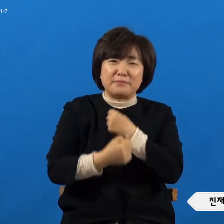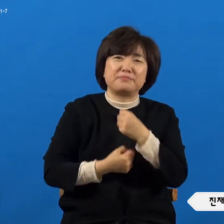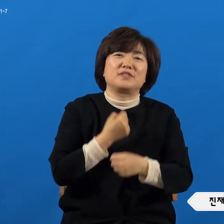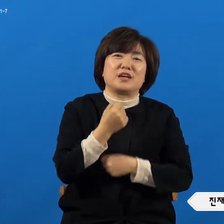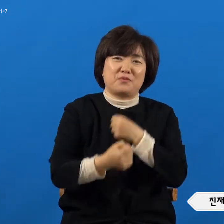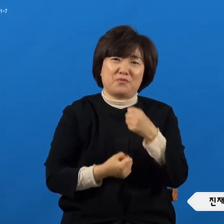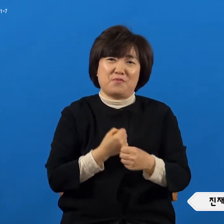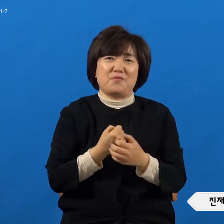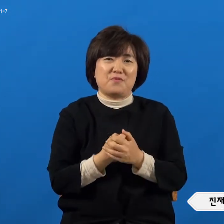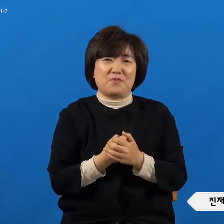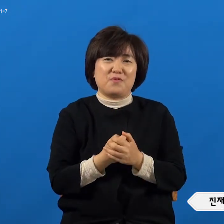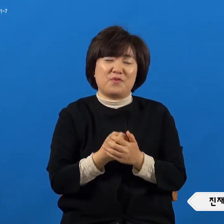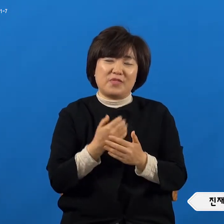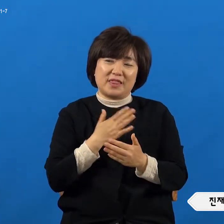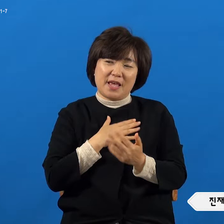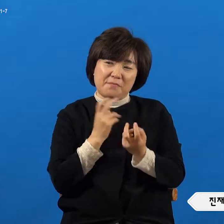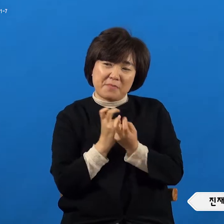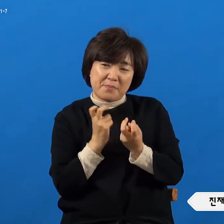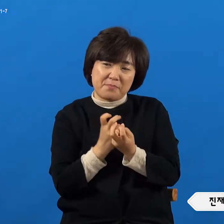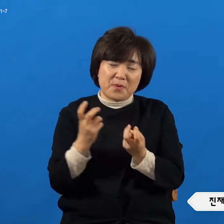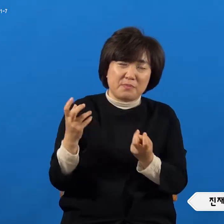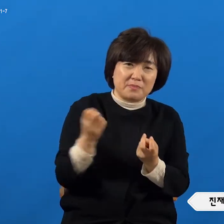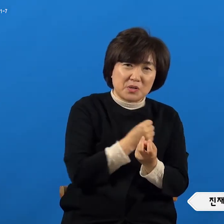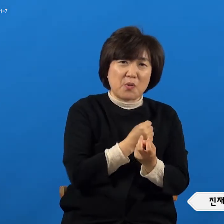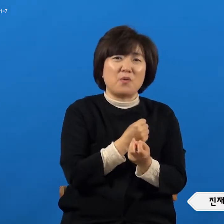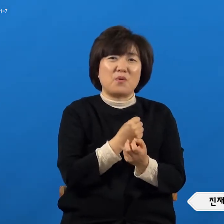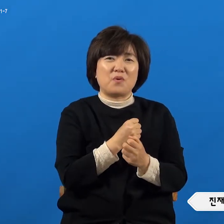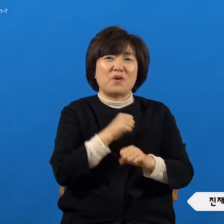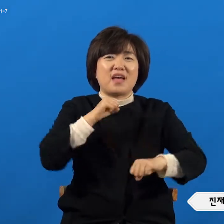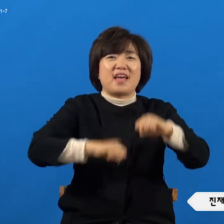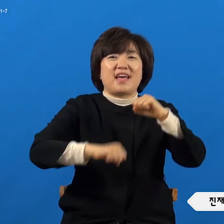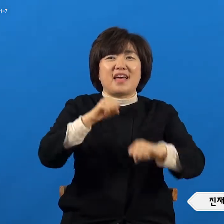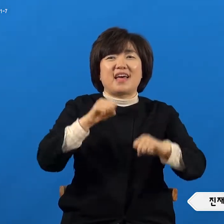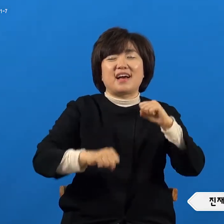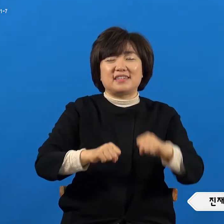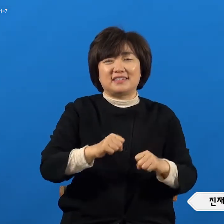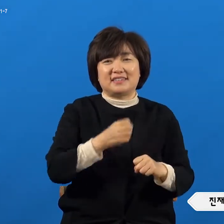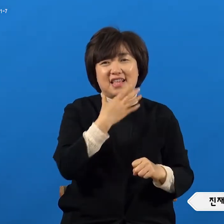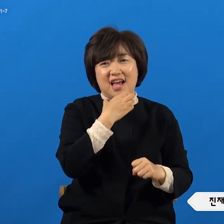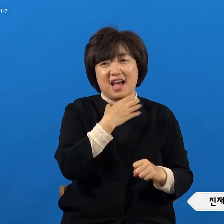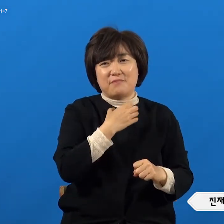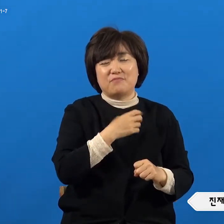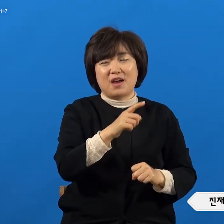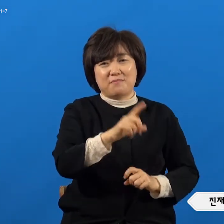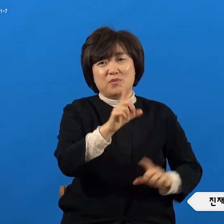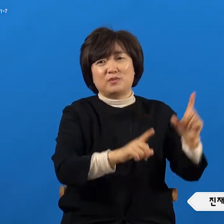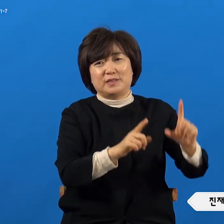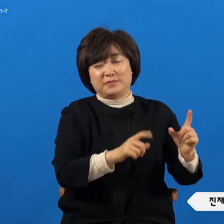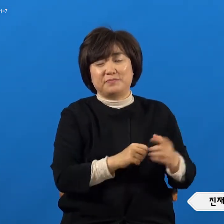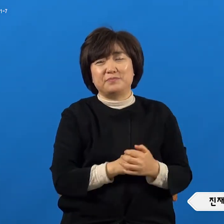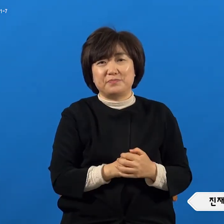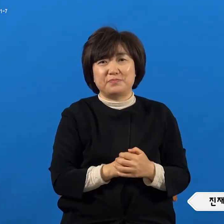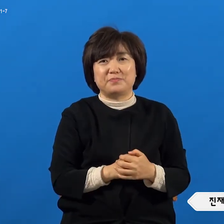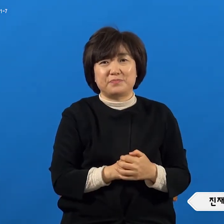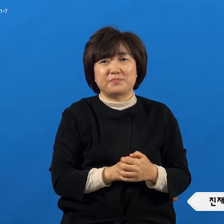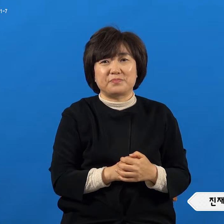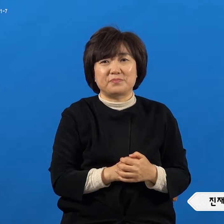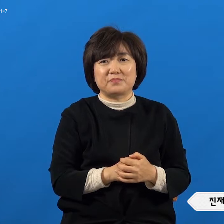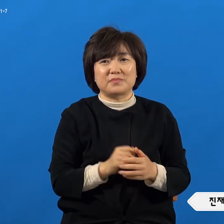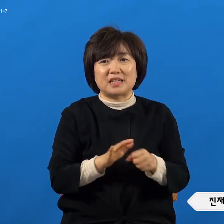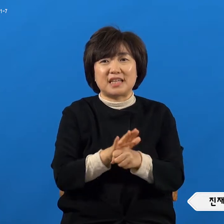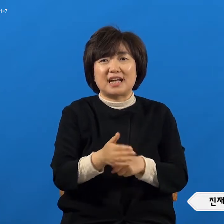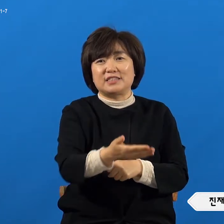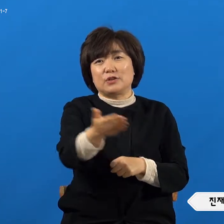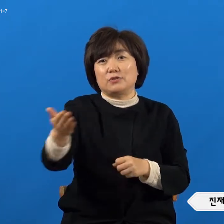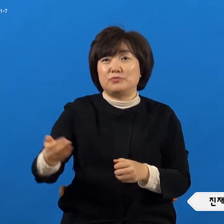것을 향해서 돌진해 나가는 아브라함의 모습을 우리는 보게 됩니다. 사랑해요